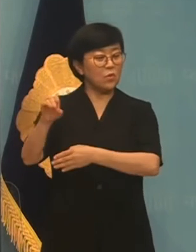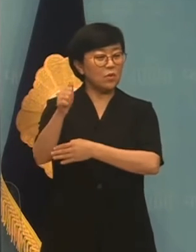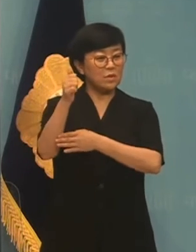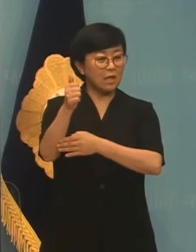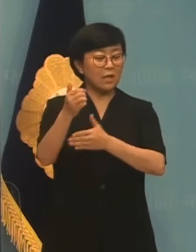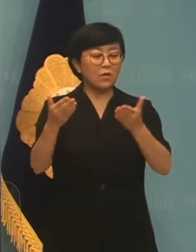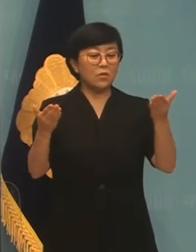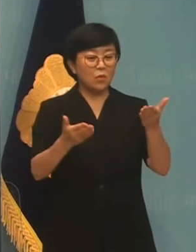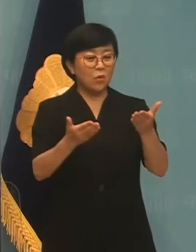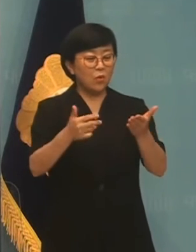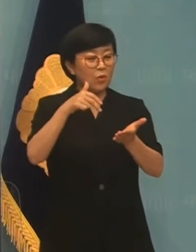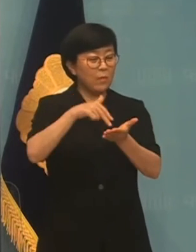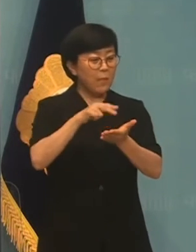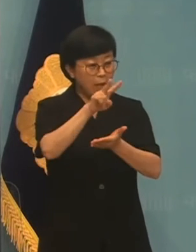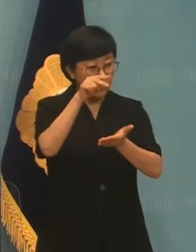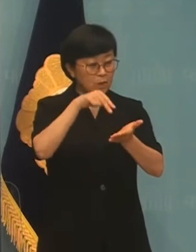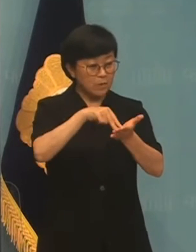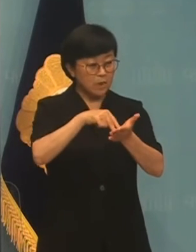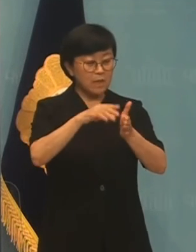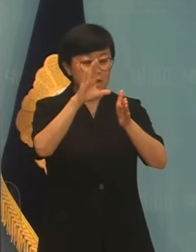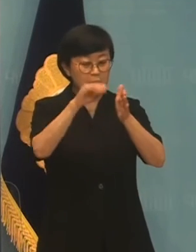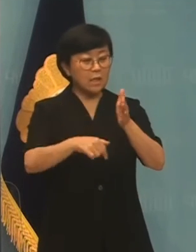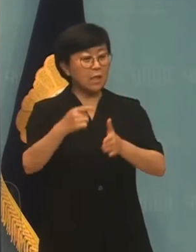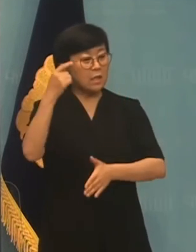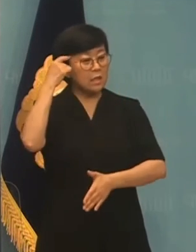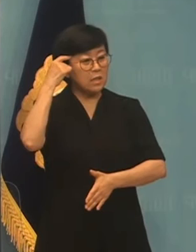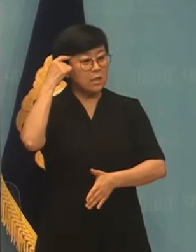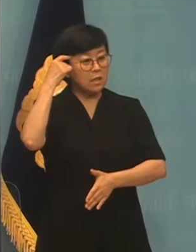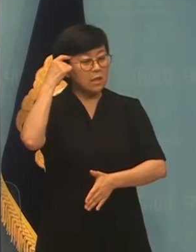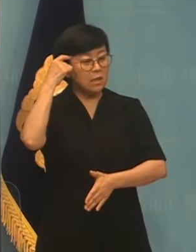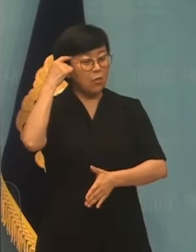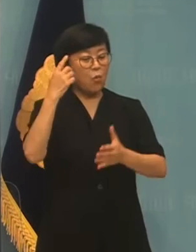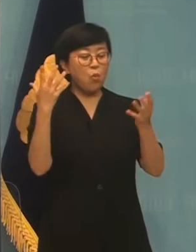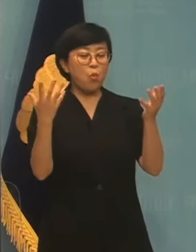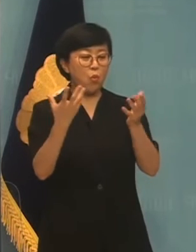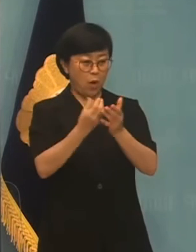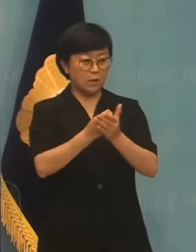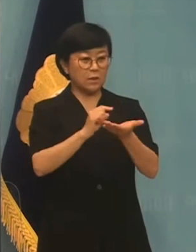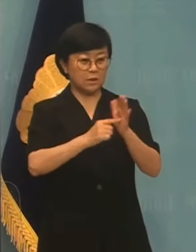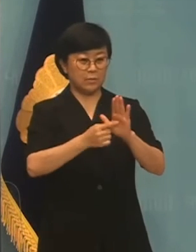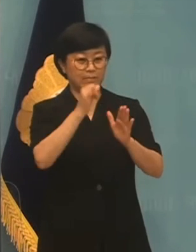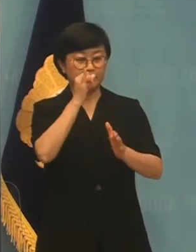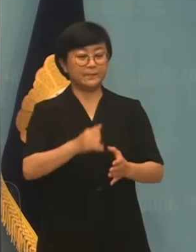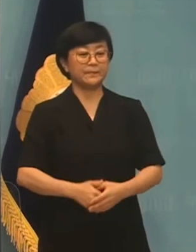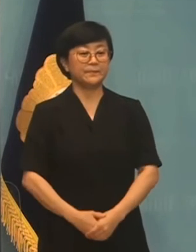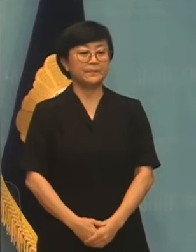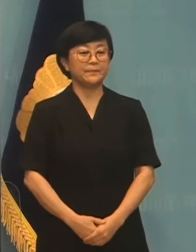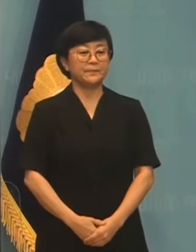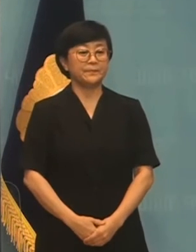총장의 노동 관점과 시대인식이 적나라하게 드러나고 만 것입니다.